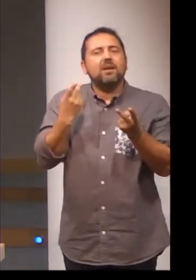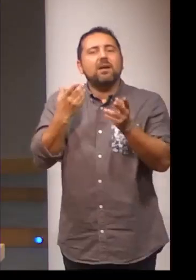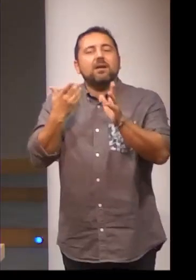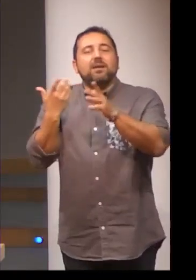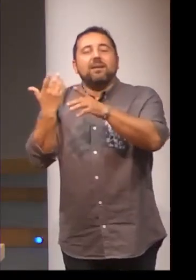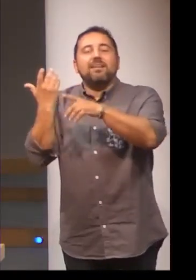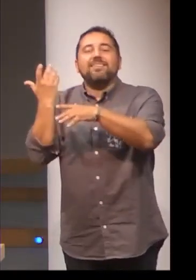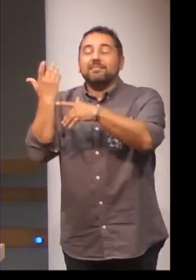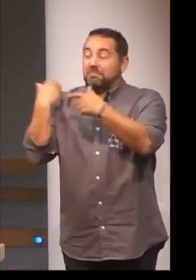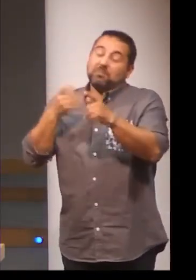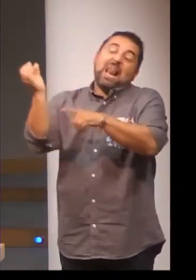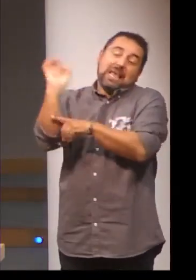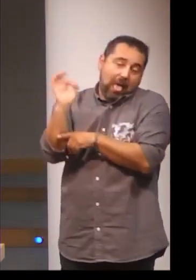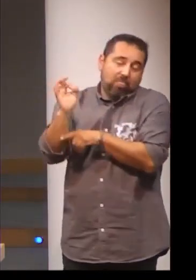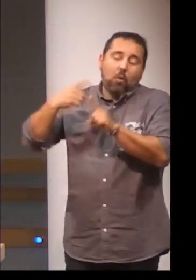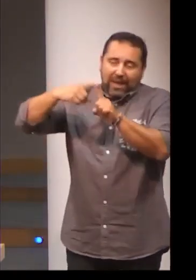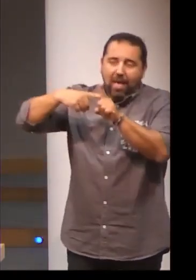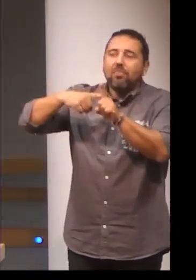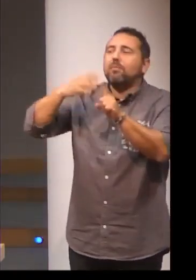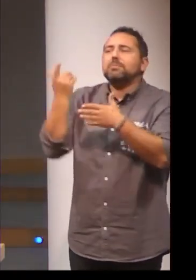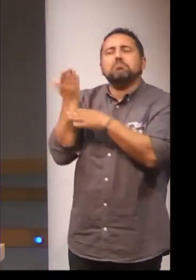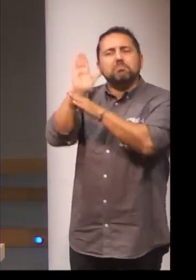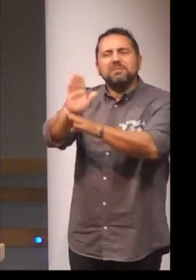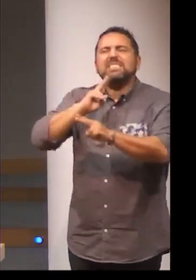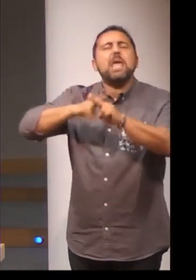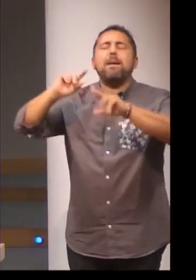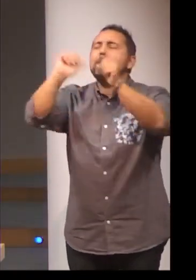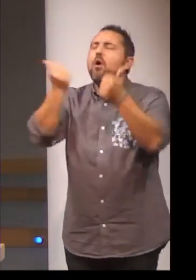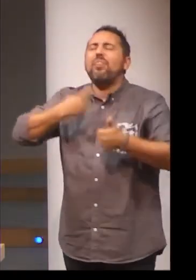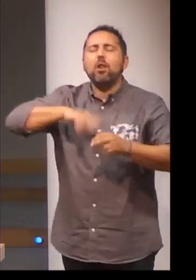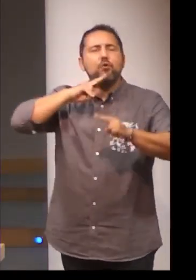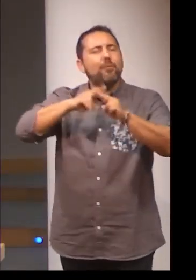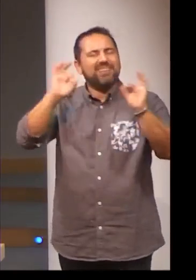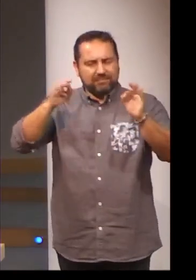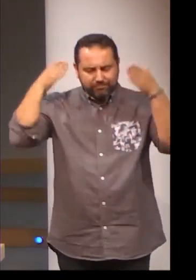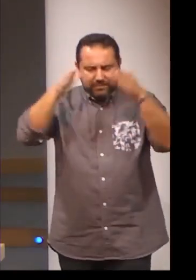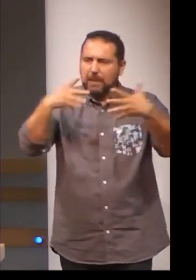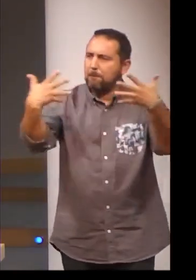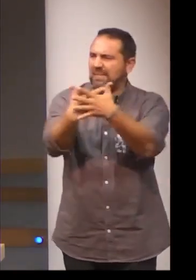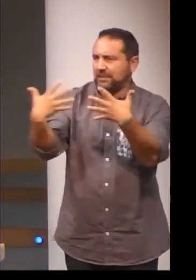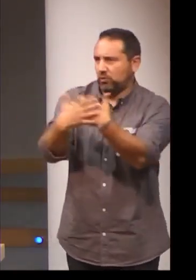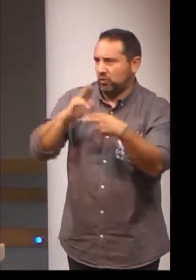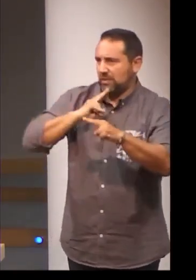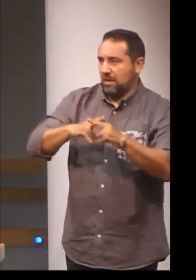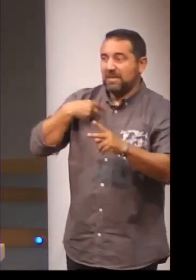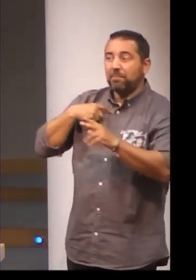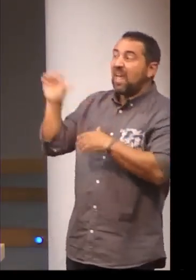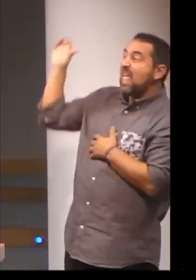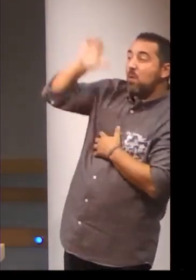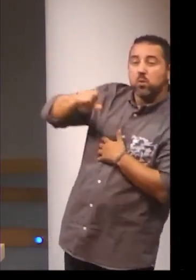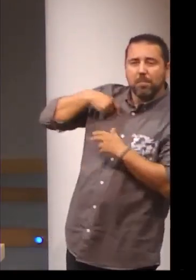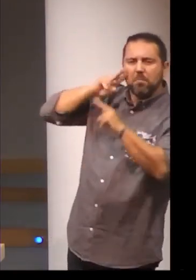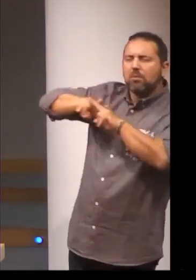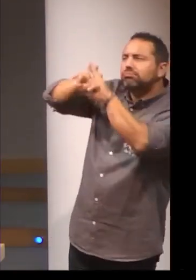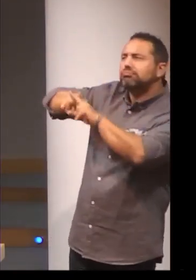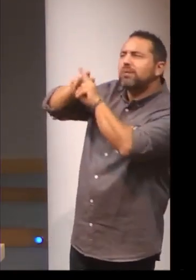sorda, basándonos en un concepto del modelo mixto, es decir, después de haber analizado la estructura de los planes de estudio en Europa y en el